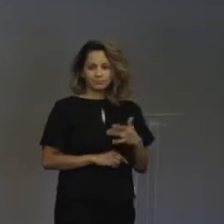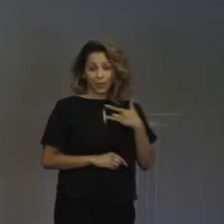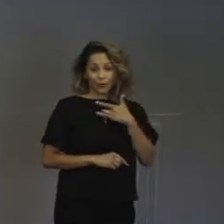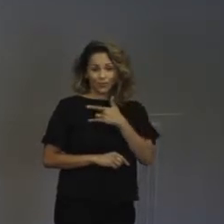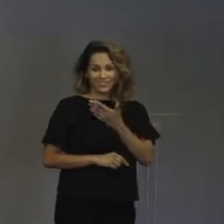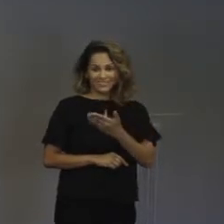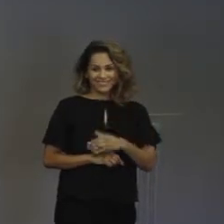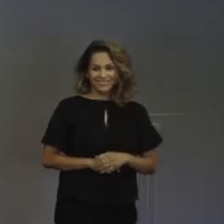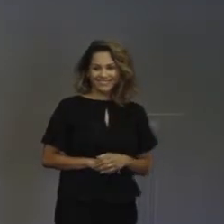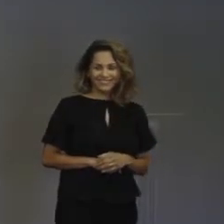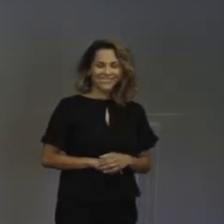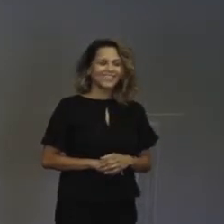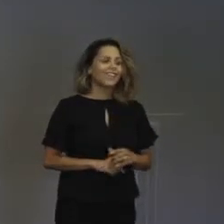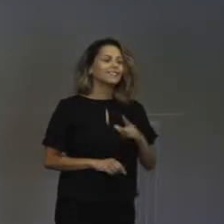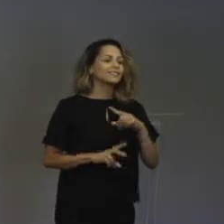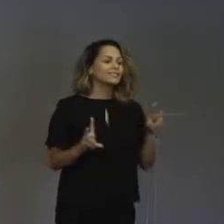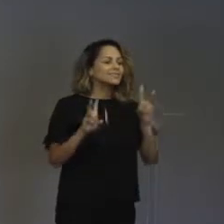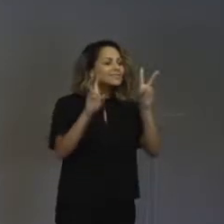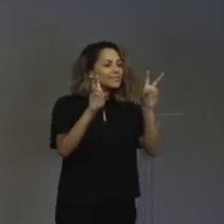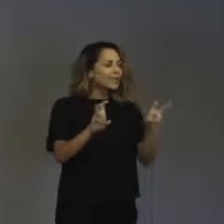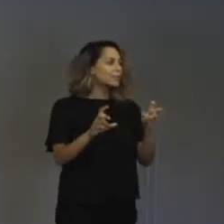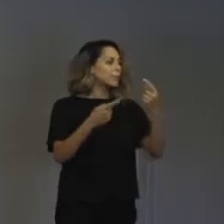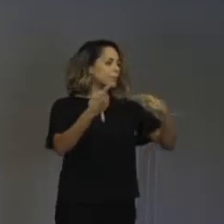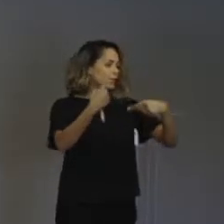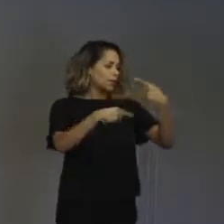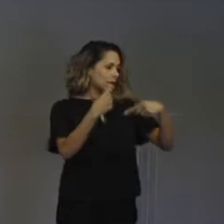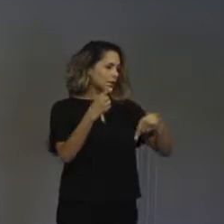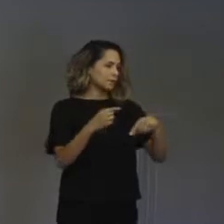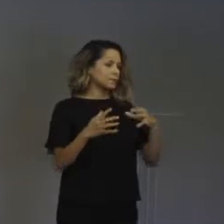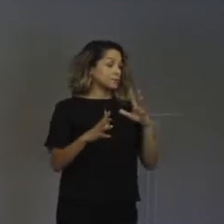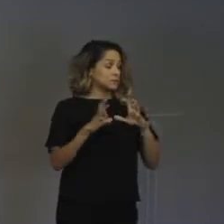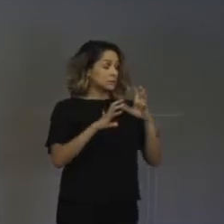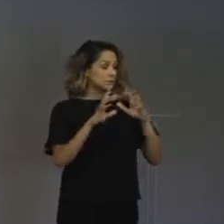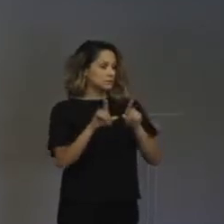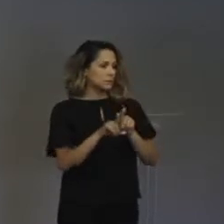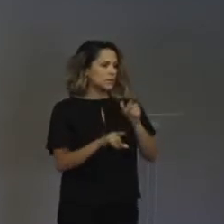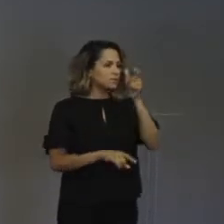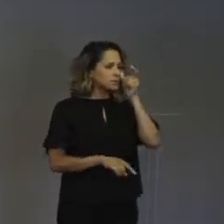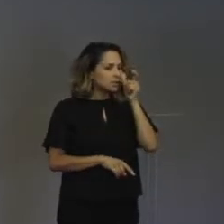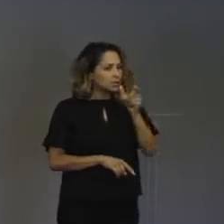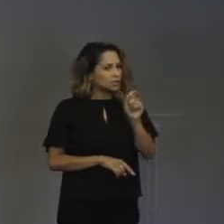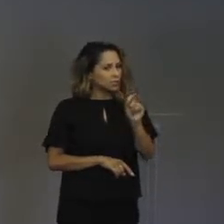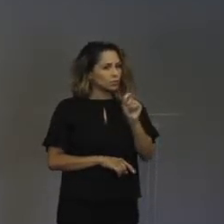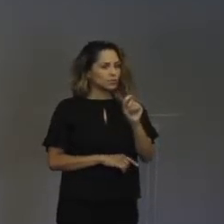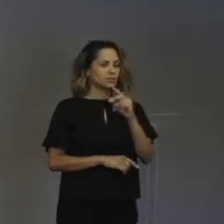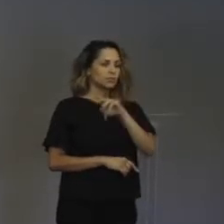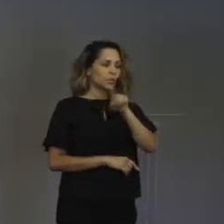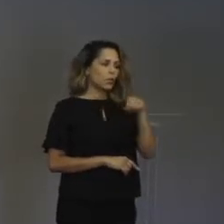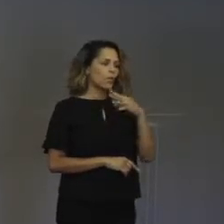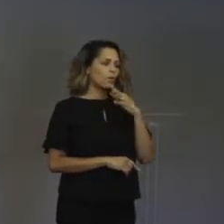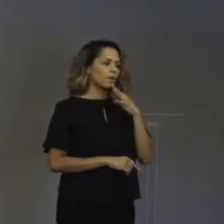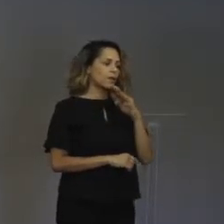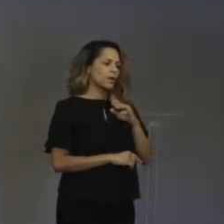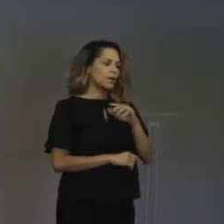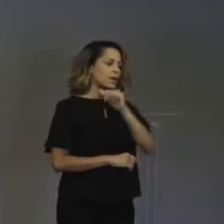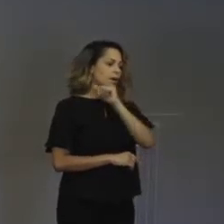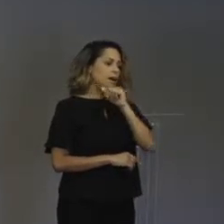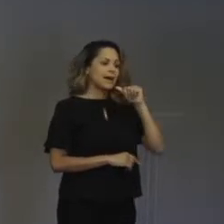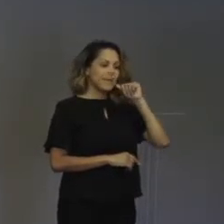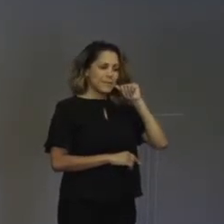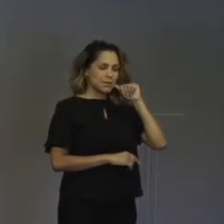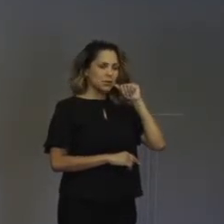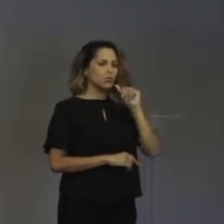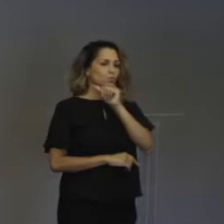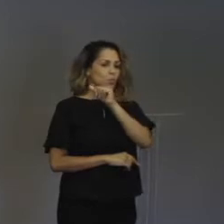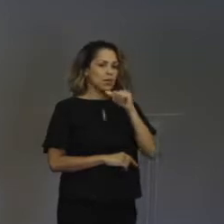tema super polêmico e eu acho interessantíssimo. A Amazon, talvez vocês tenham acompanhado, meados